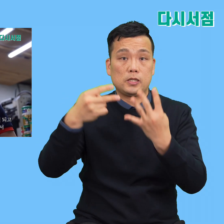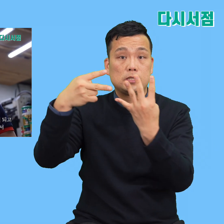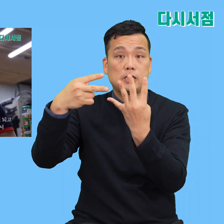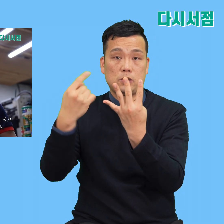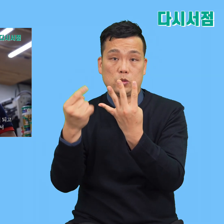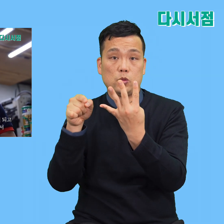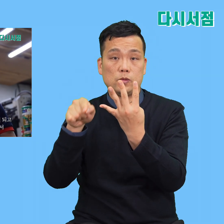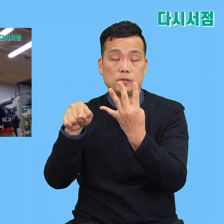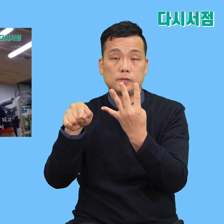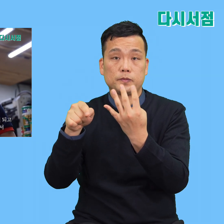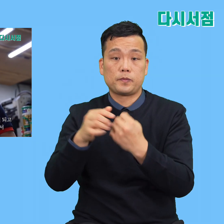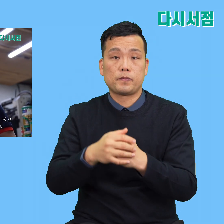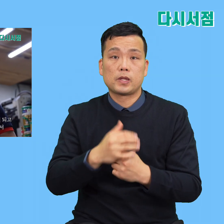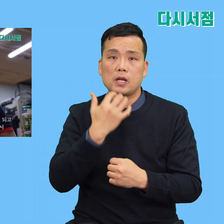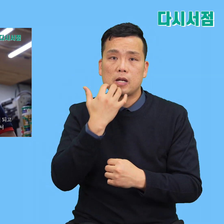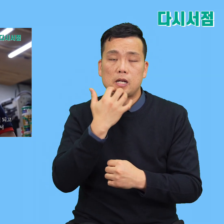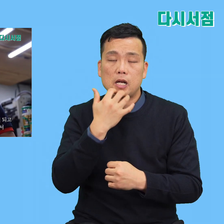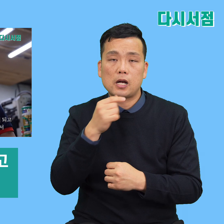인쇄는